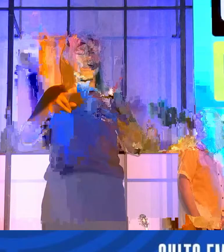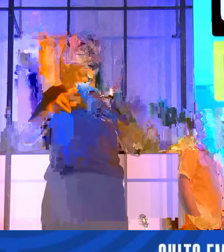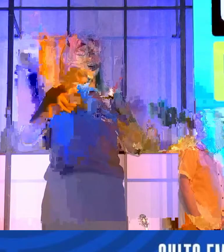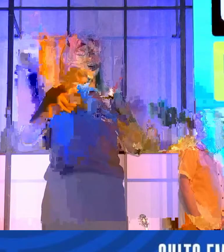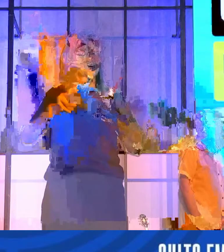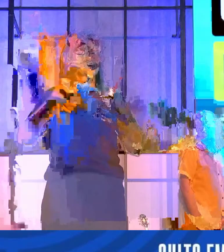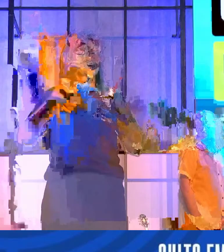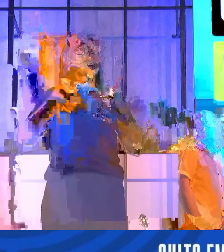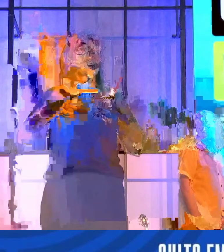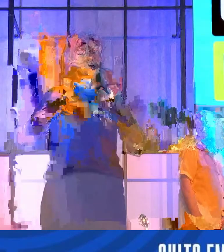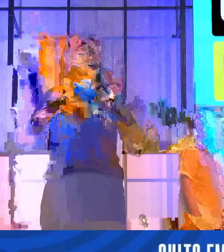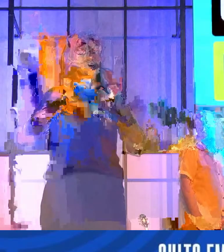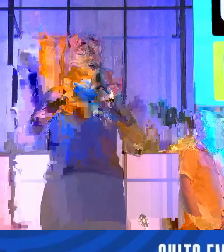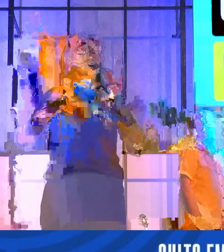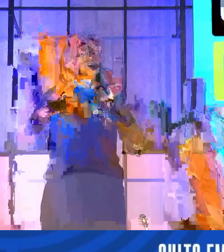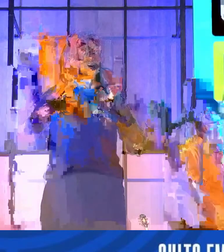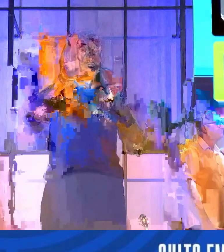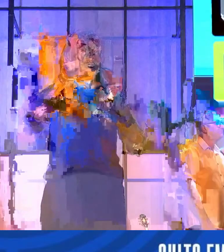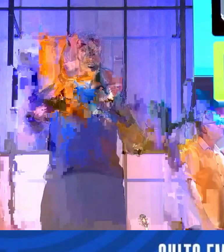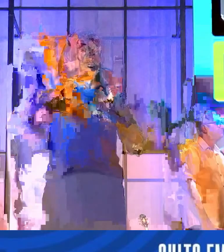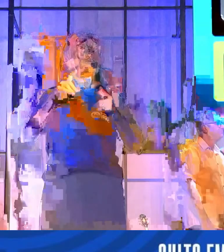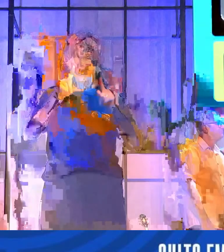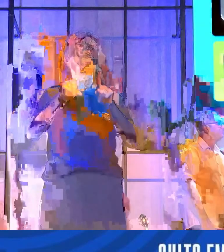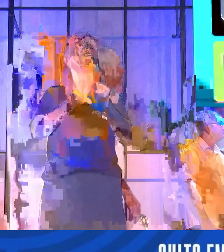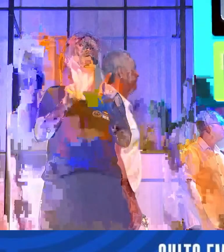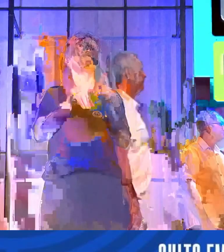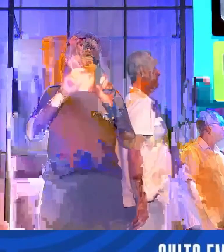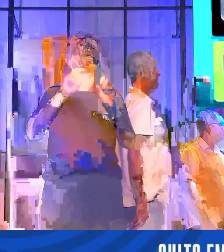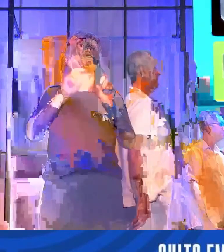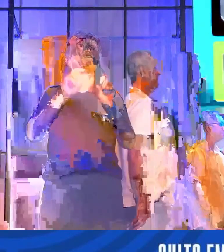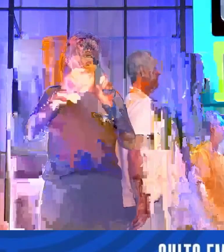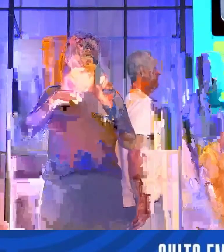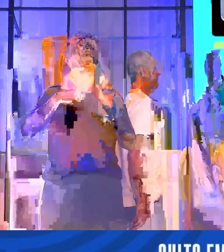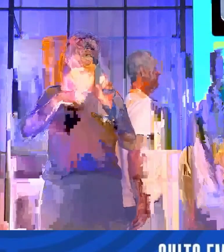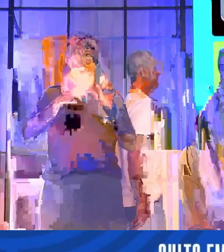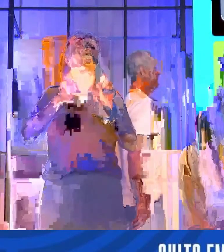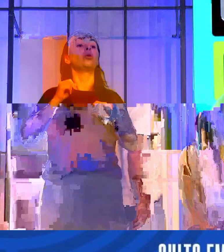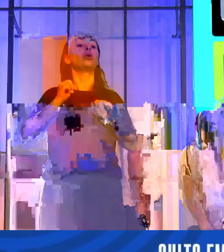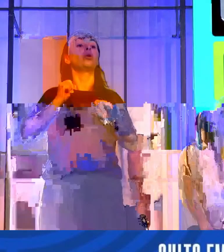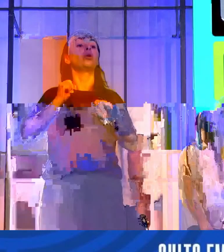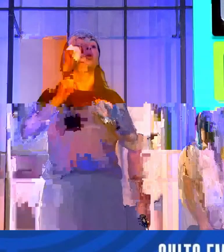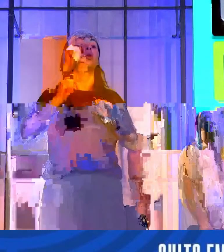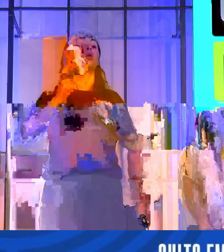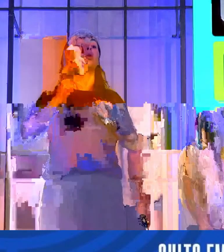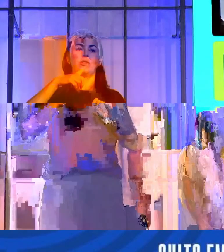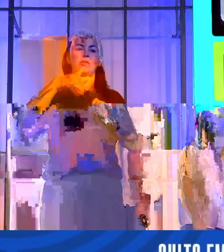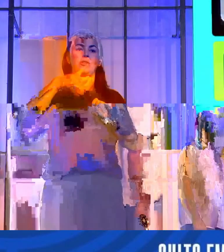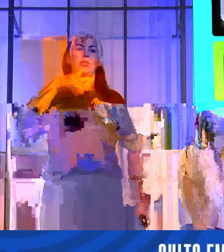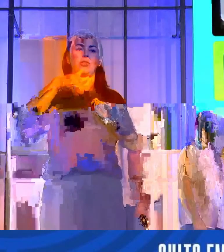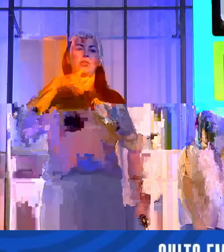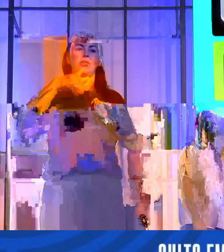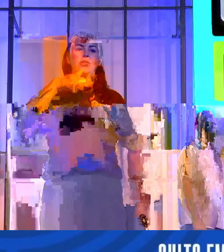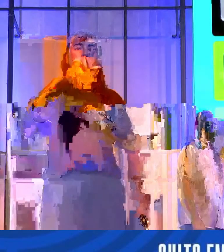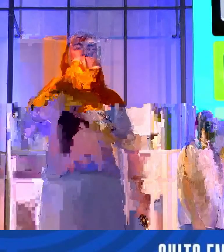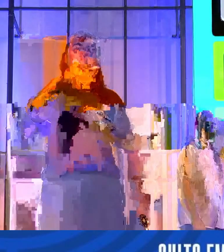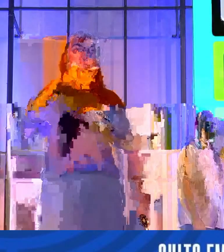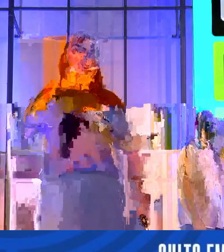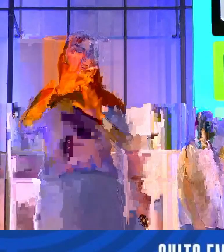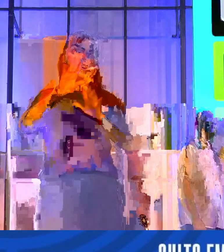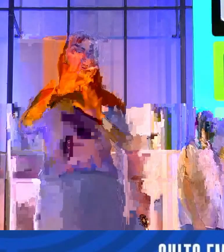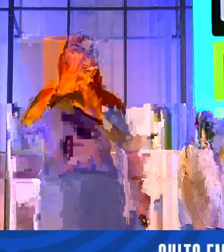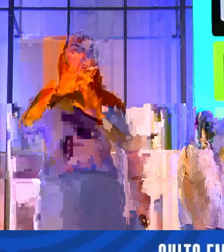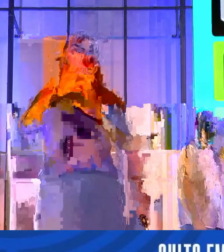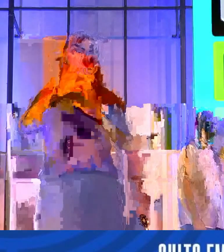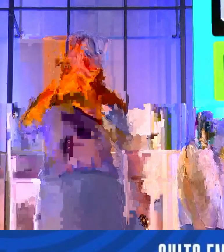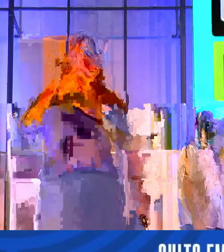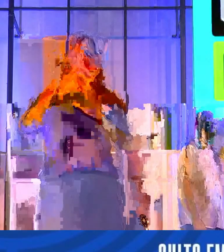grande desafio de vocês é fazer que o lar de vocês seja um lar abençoado. Que o papai ame a